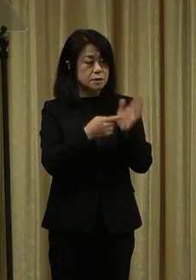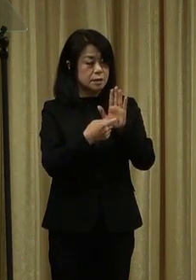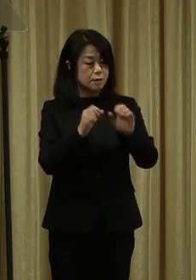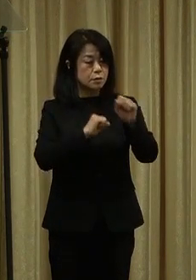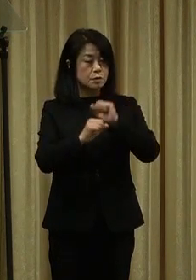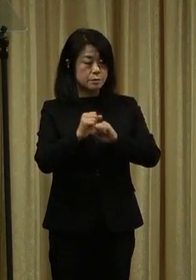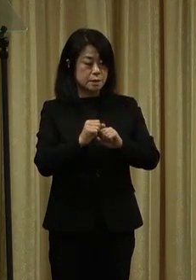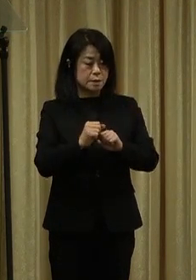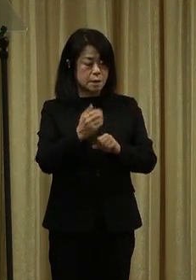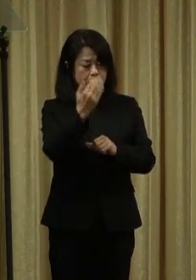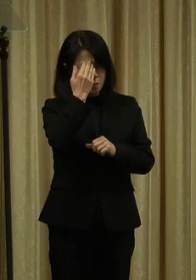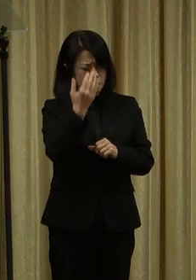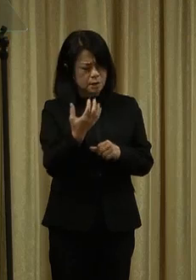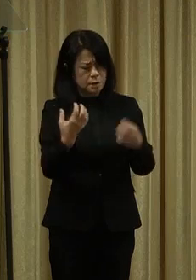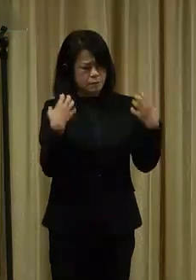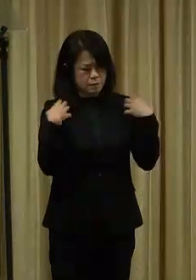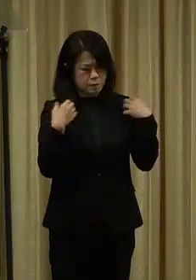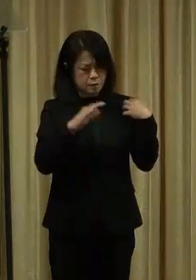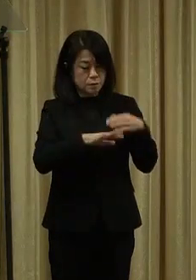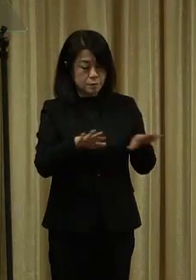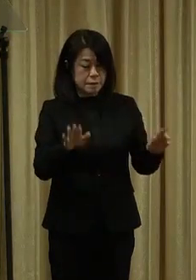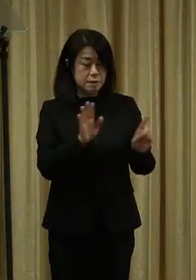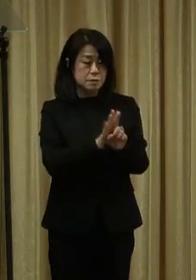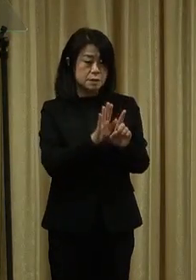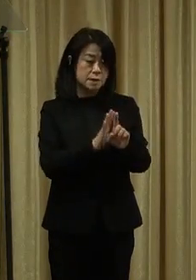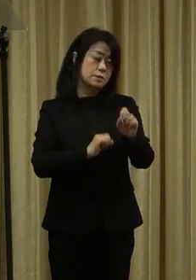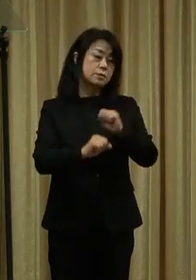困難を抱える子どもたちの支援に取り組みます。